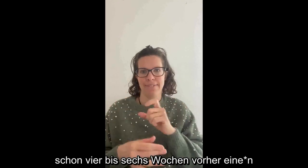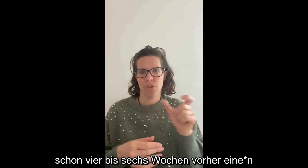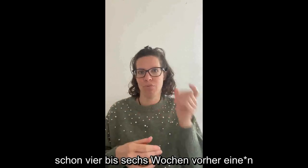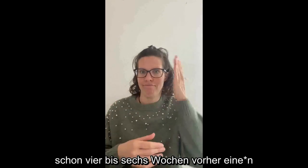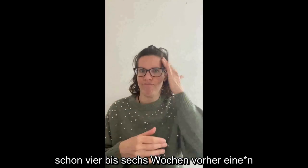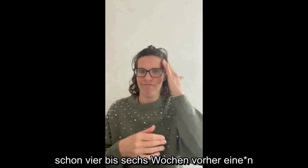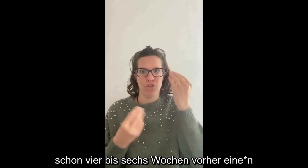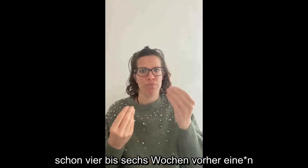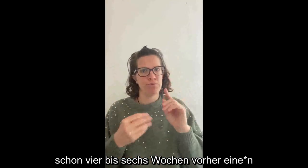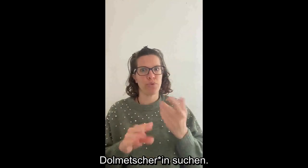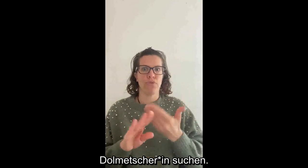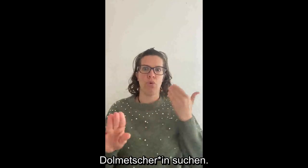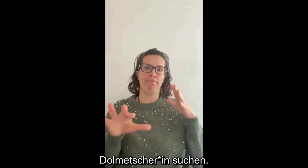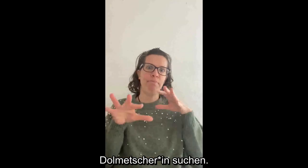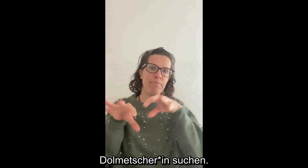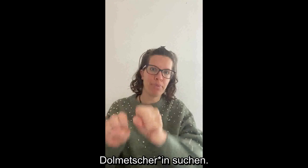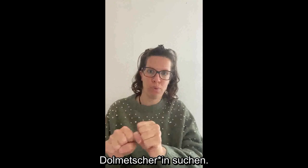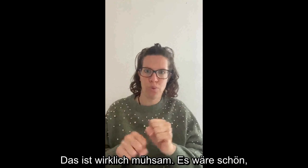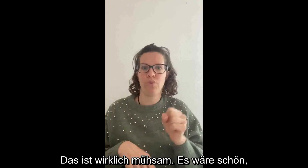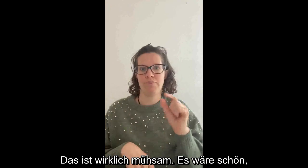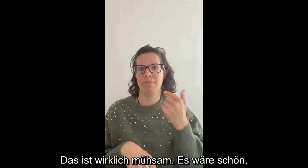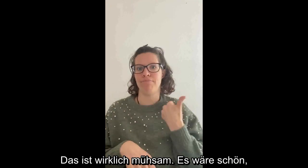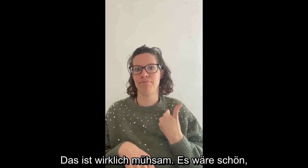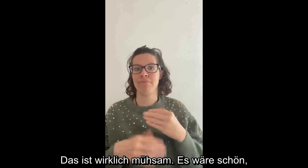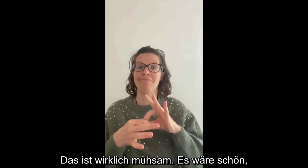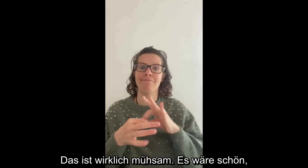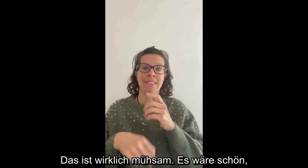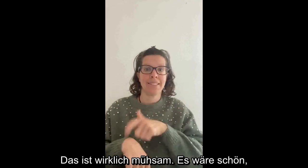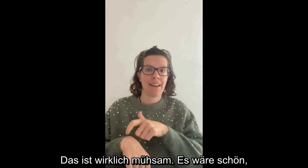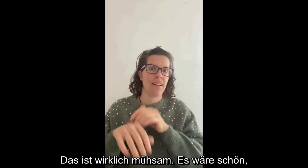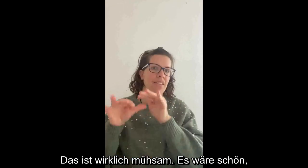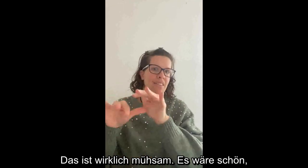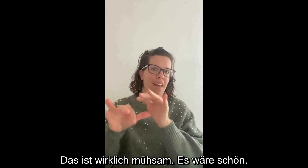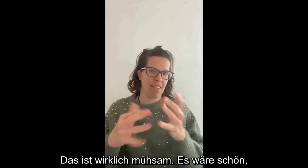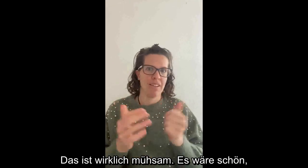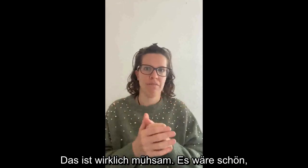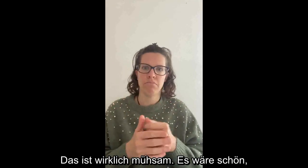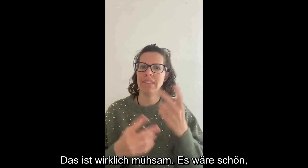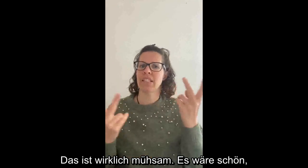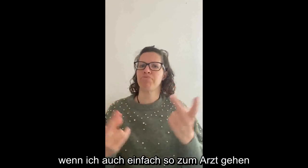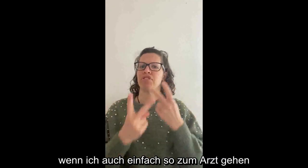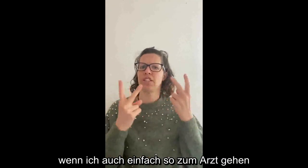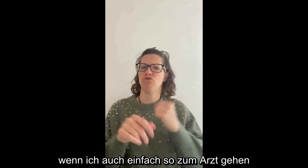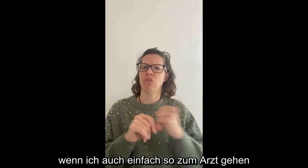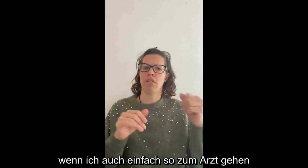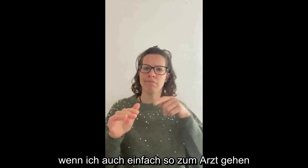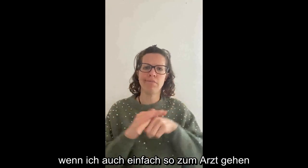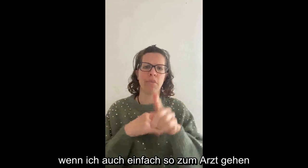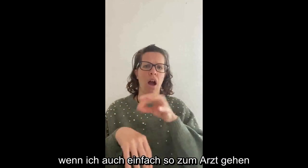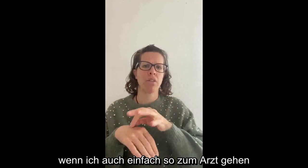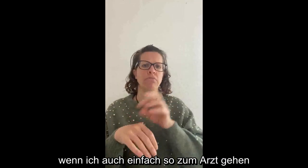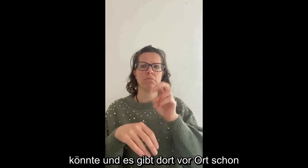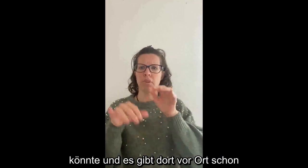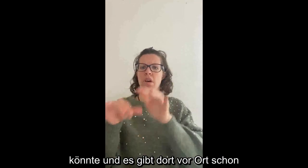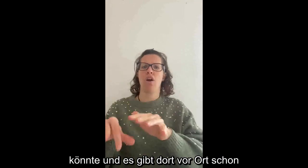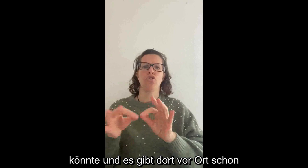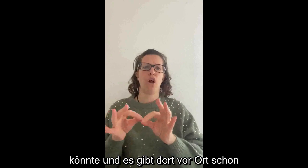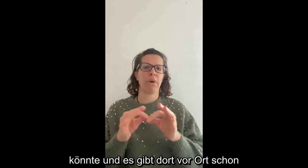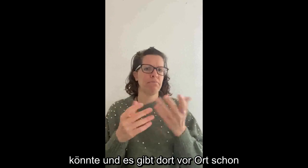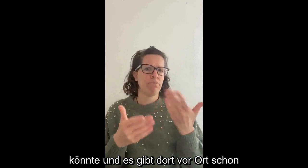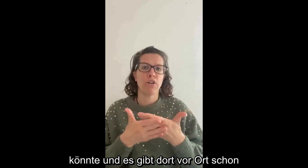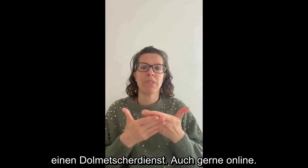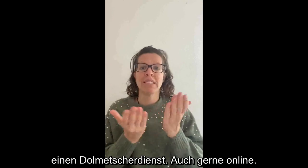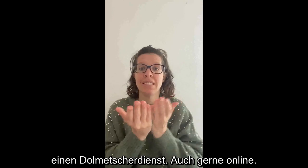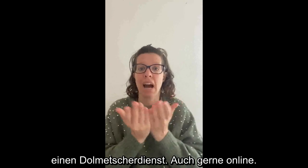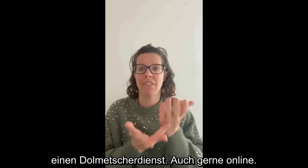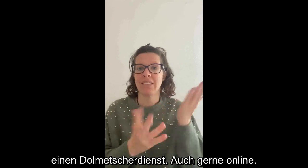dafür schon vier bis sechs Wochen vorher einen Dolmetscher suchen das ist wirklich mühsam es wäre schön wenn ich auch einfach so zum Arzt gehen könnte und es